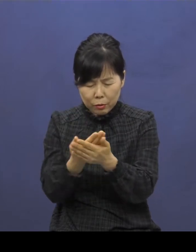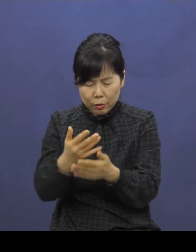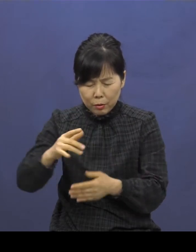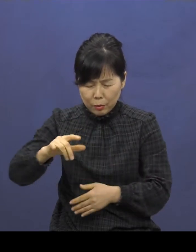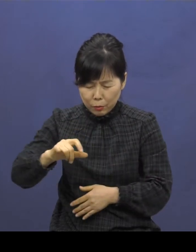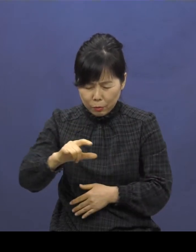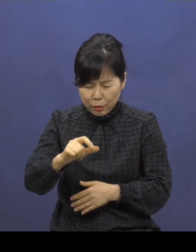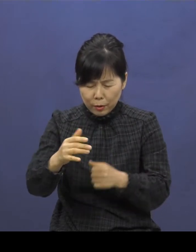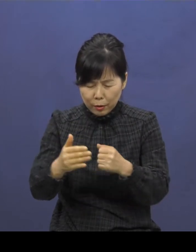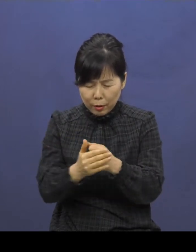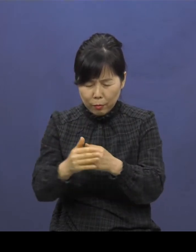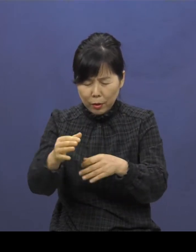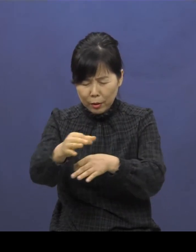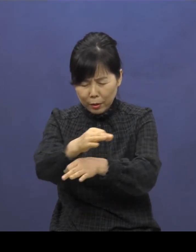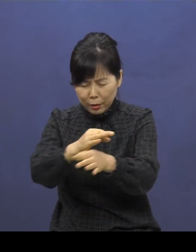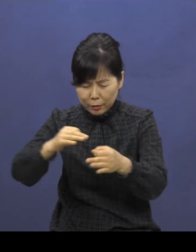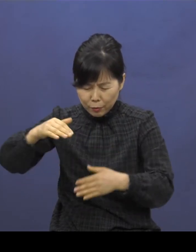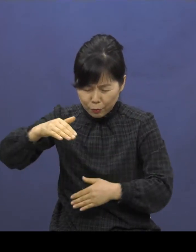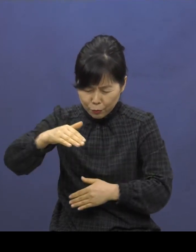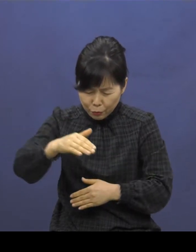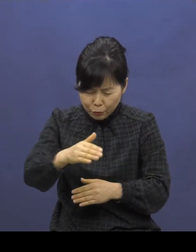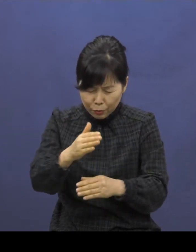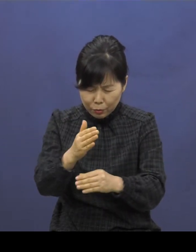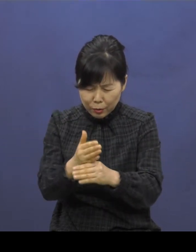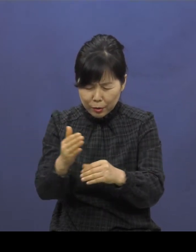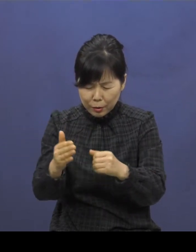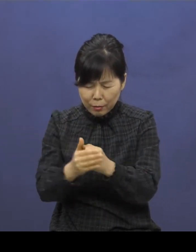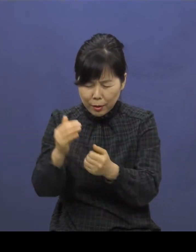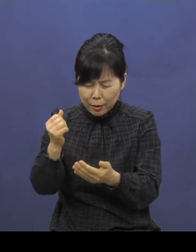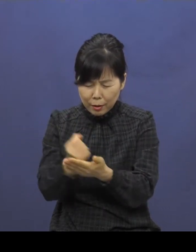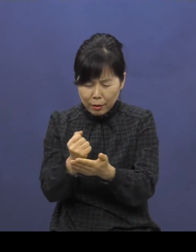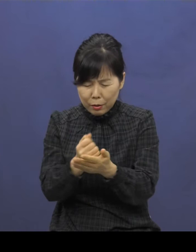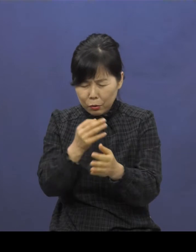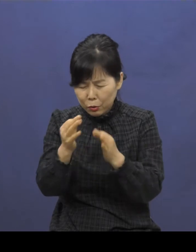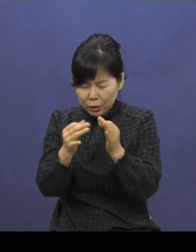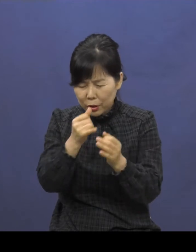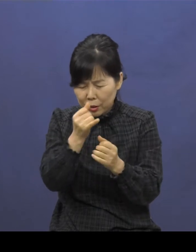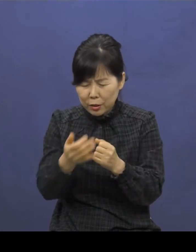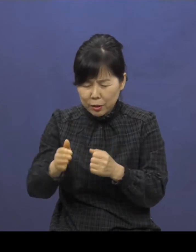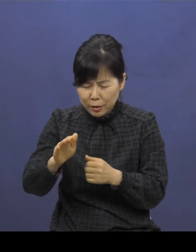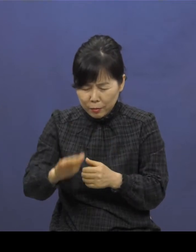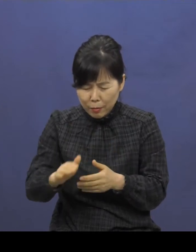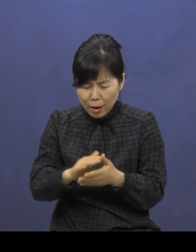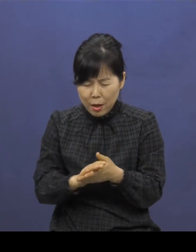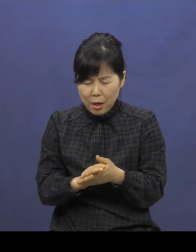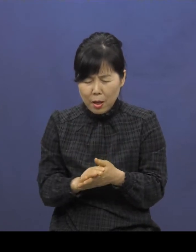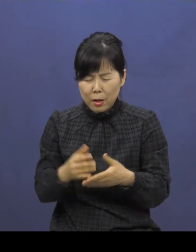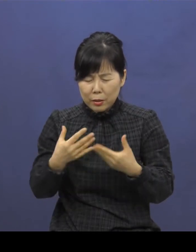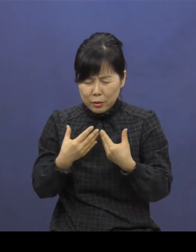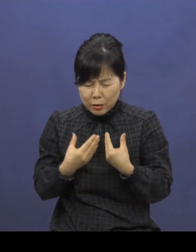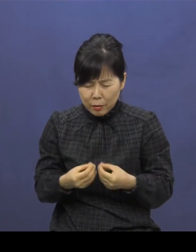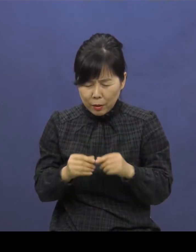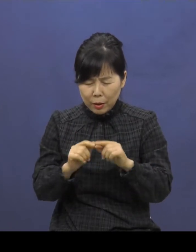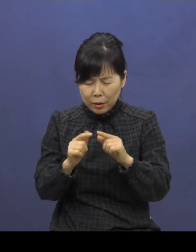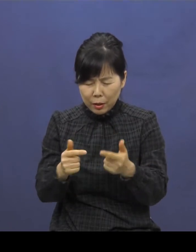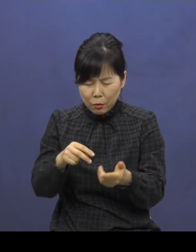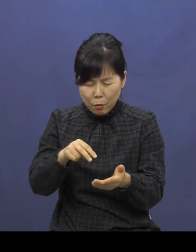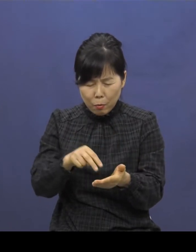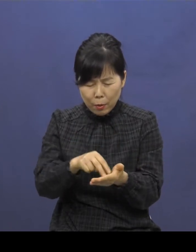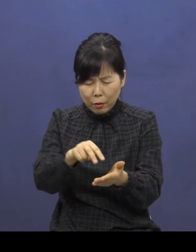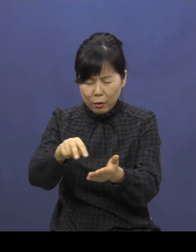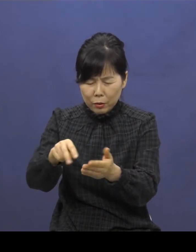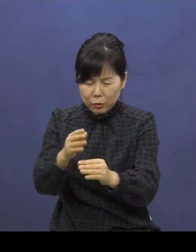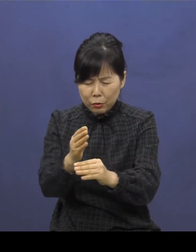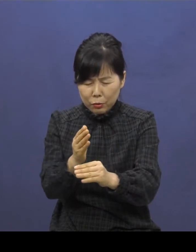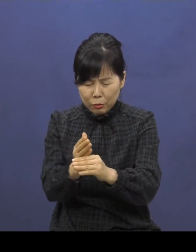코로나19로 인하여 경제가 어렵고 한탄의 소리가 들려오지만 경제적 육신적 고통 속에서 좌절하지 않고 방황하는